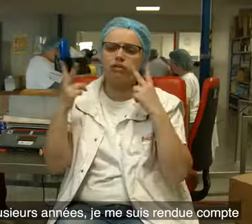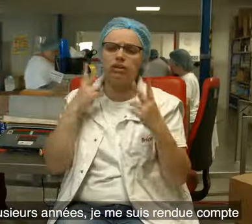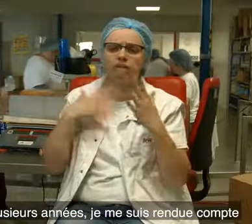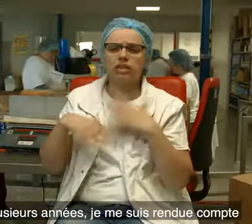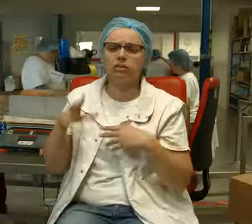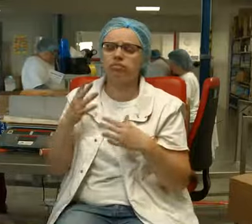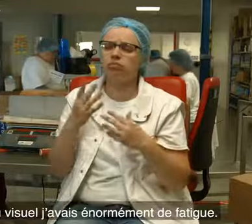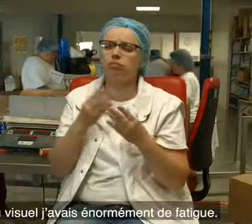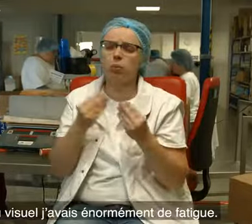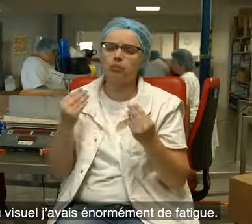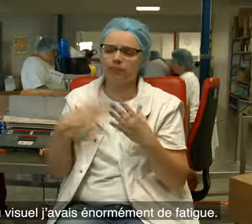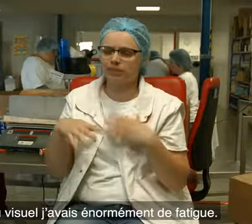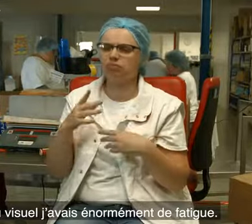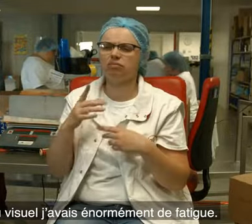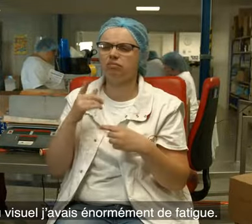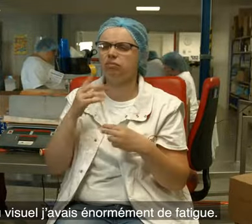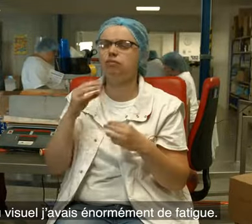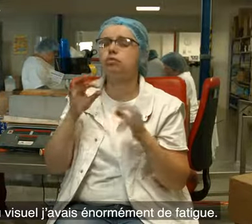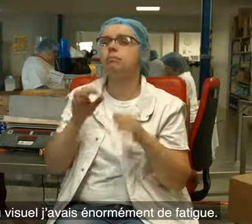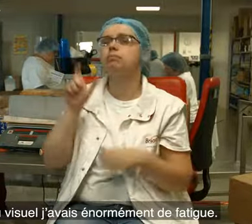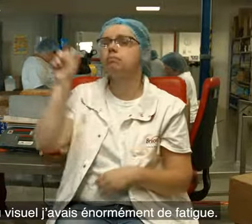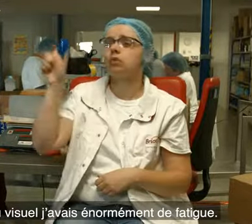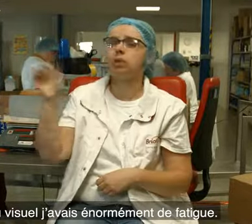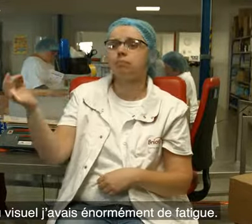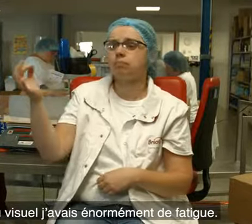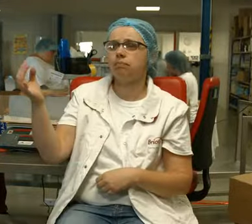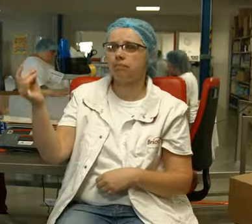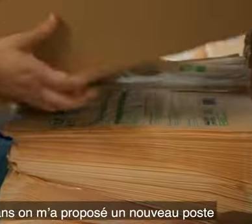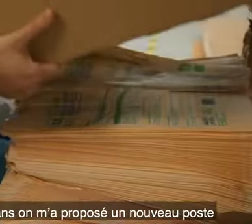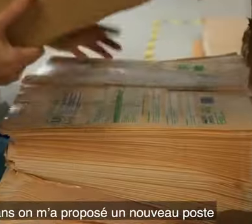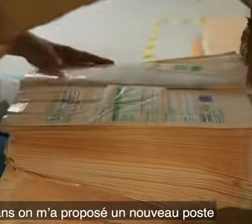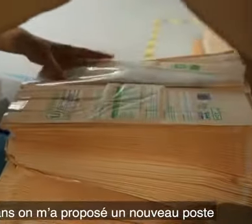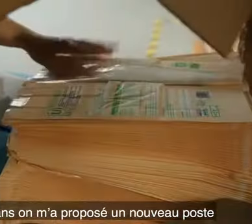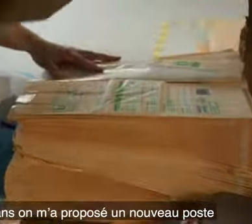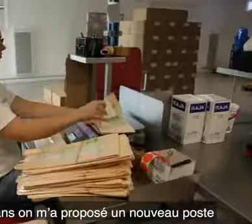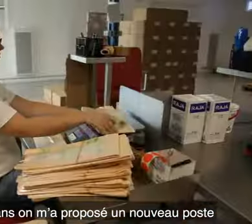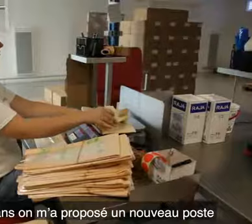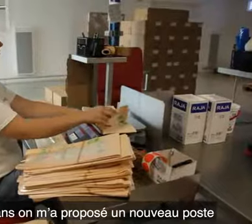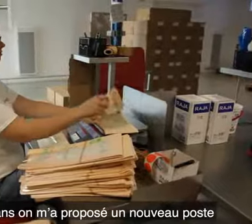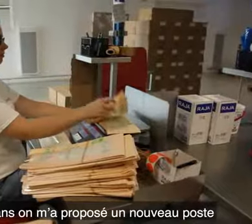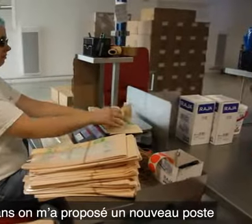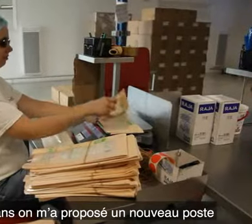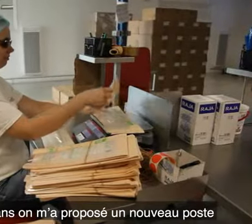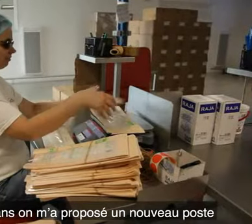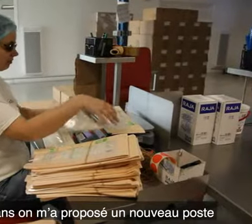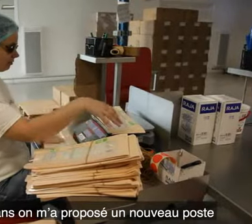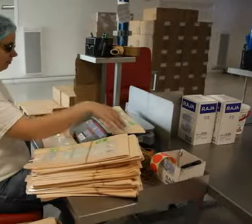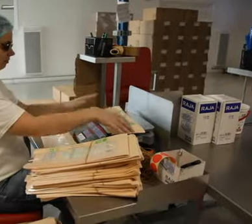fait, au niveau visuel, j'avais énormément de fatigue. Et puis il y a 2 ans, en fait, on m'a proposé un nouveau poste,